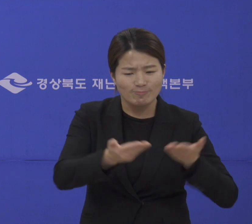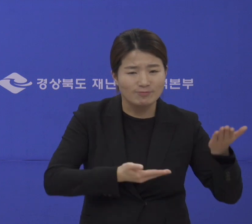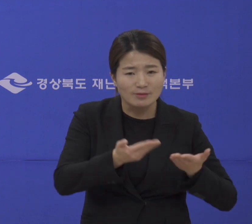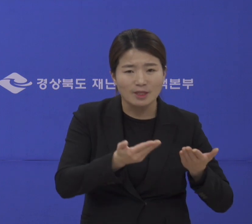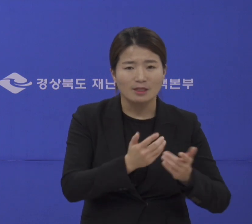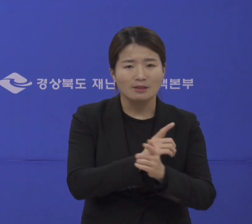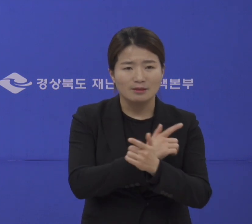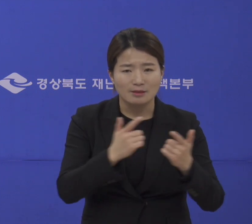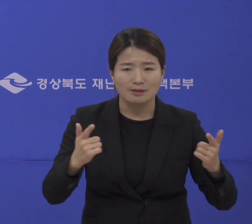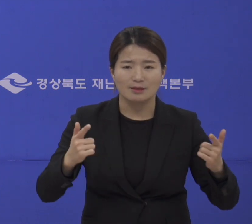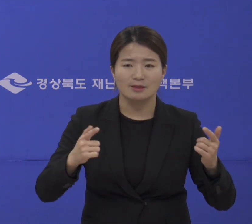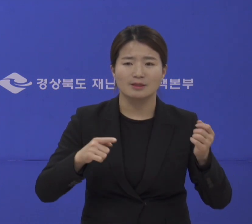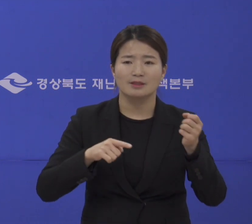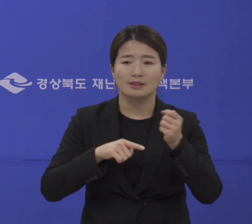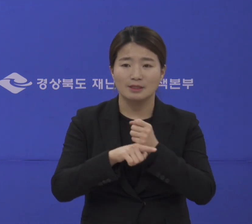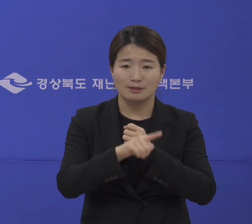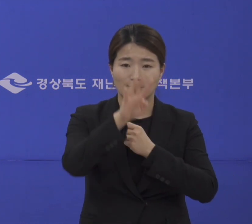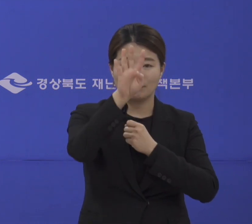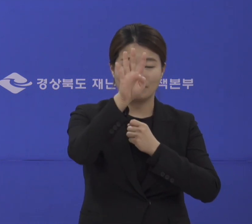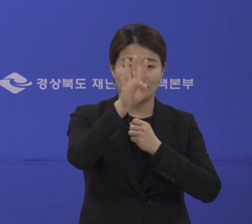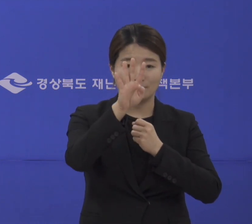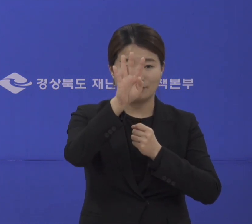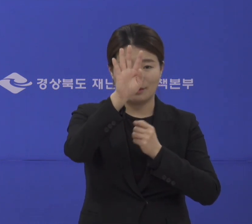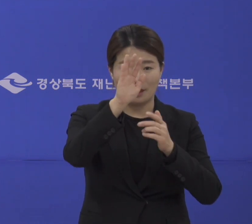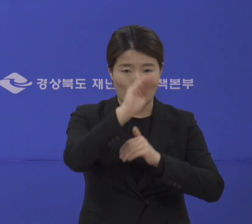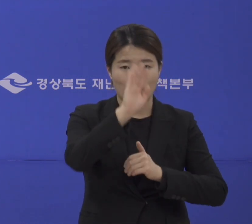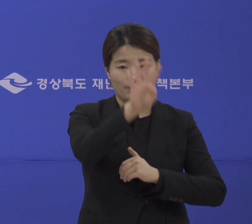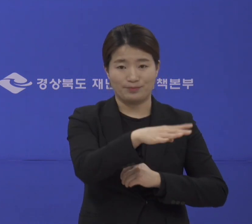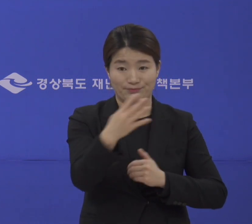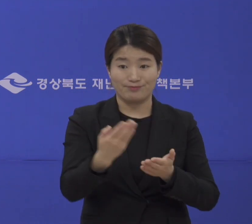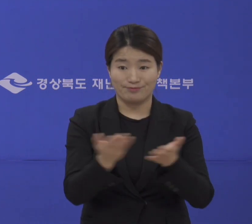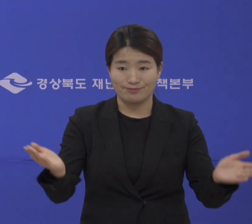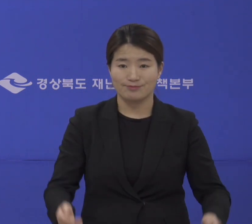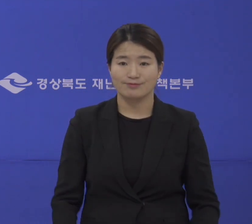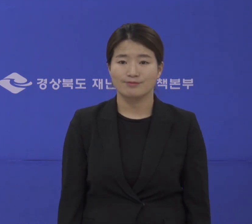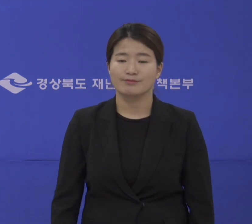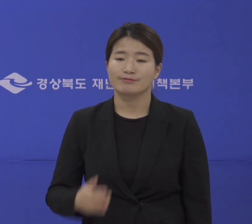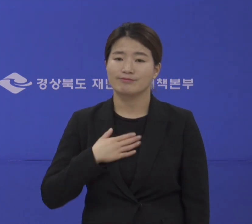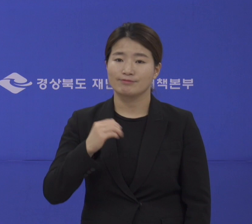것은 투표로 다 드리도록 하겠습니다. 예,